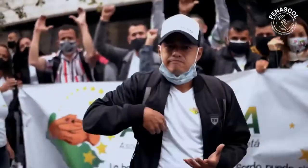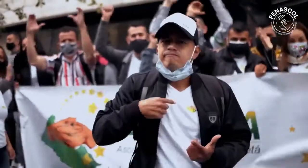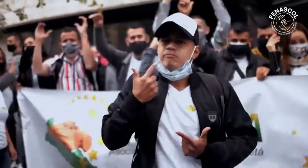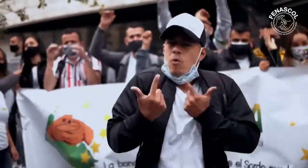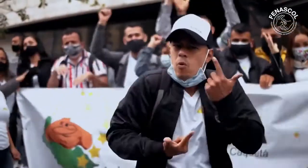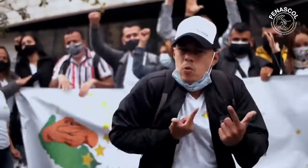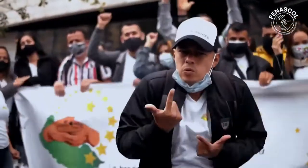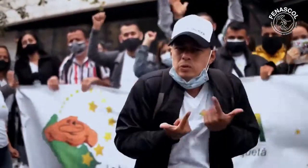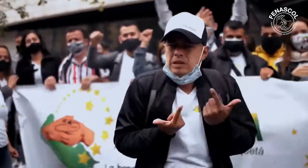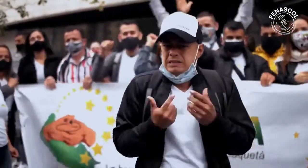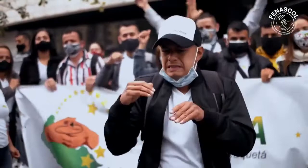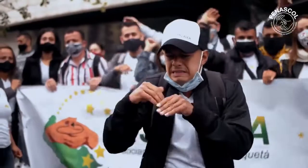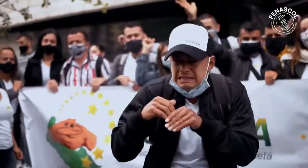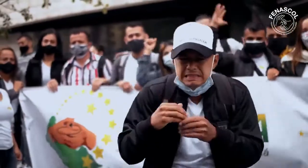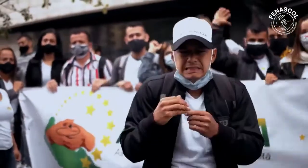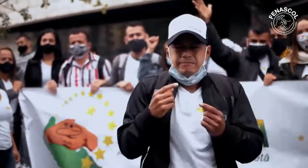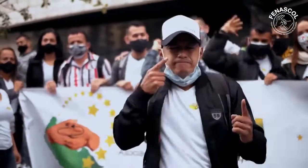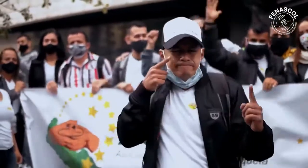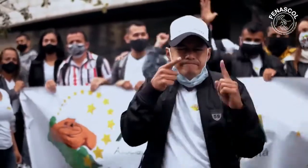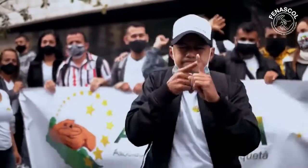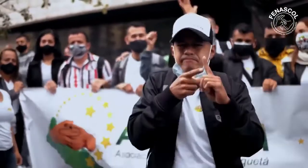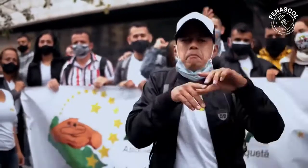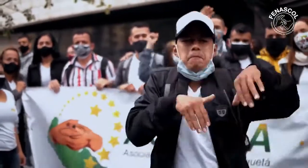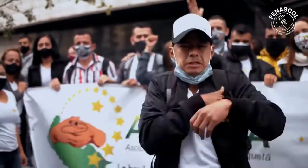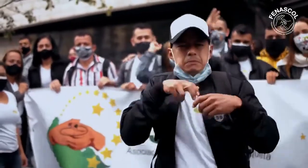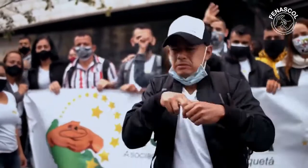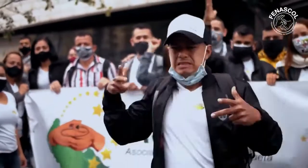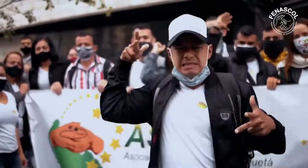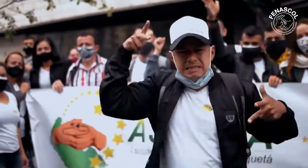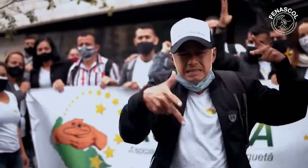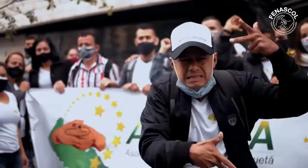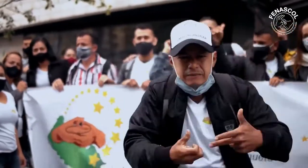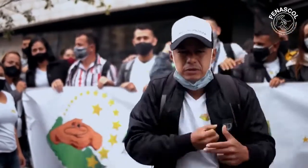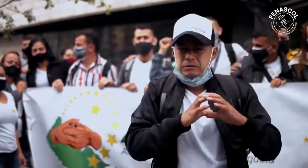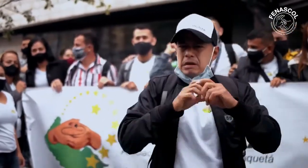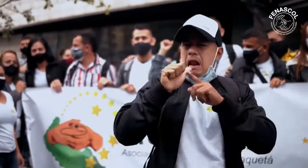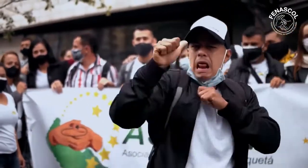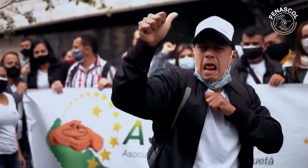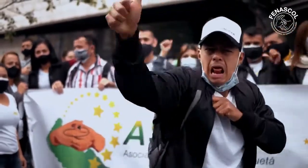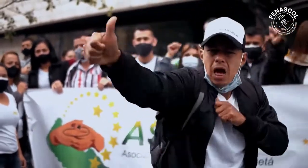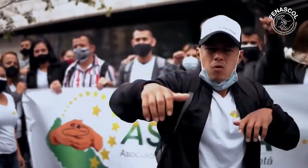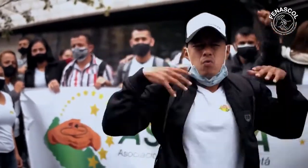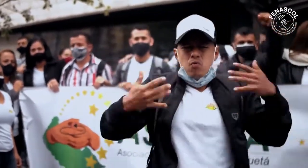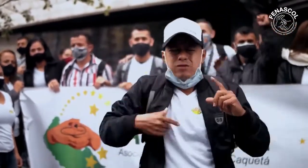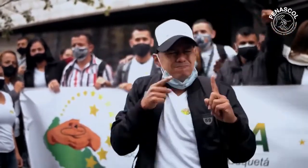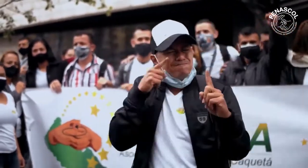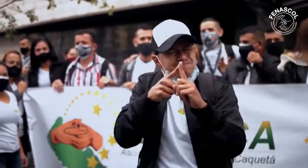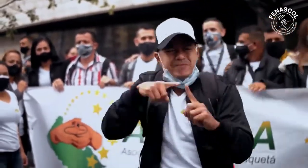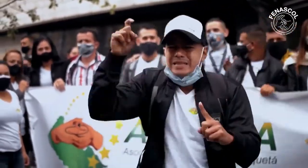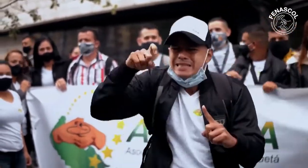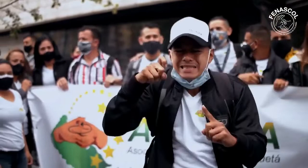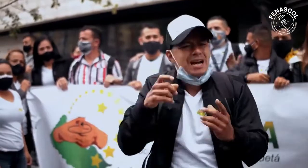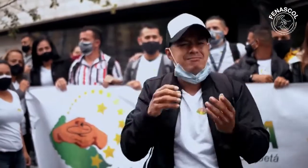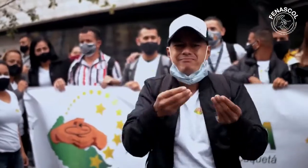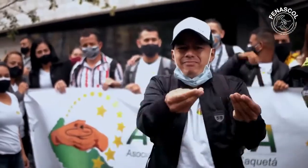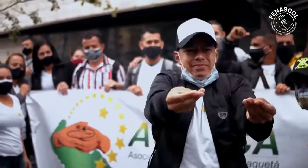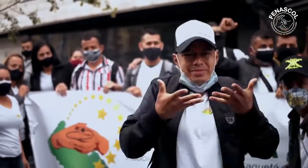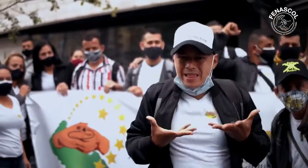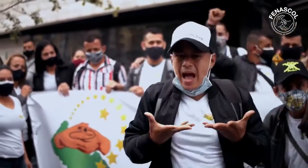Como comunidad hemos luchado muchísimo, ahorrando para poder desplazarnos hasta este plantón, viniendo desde lugares distantes del